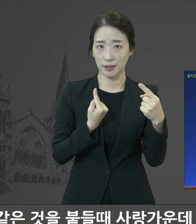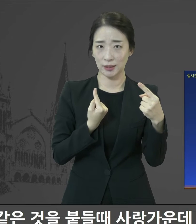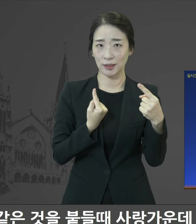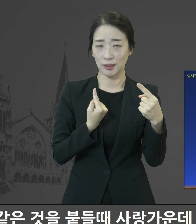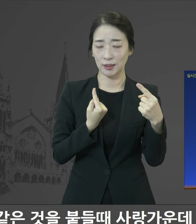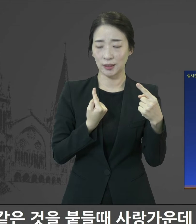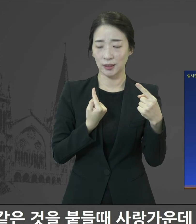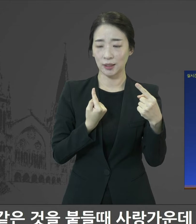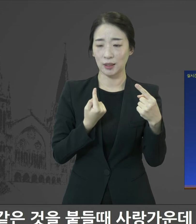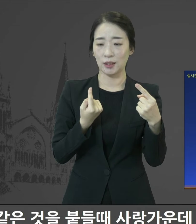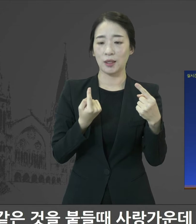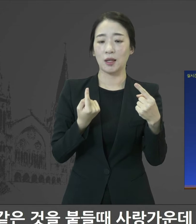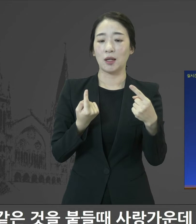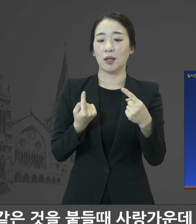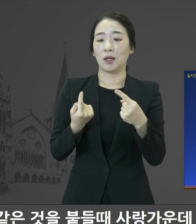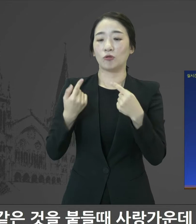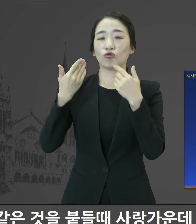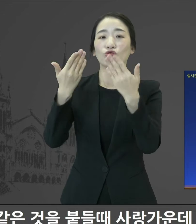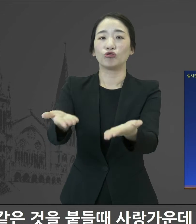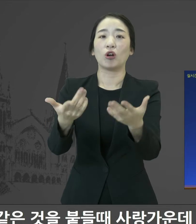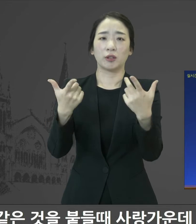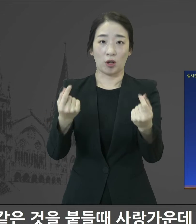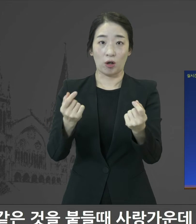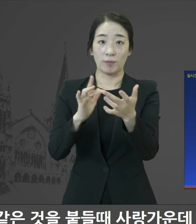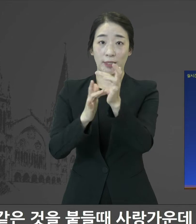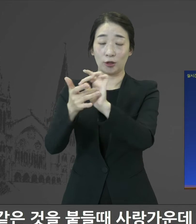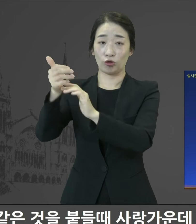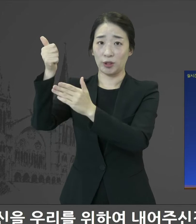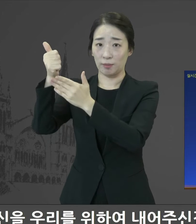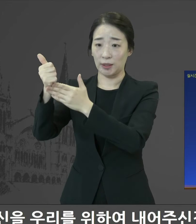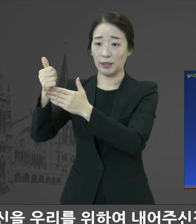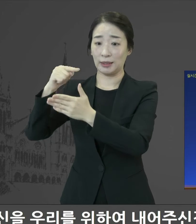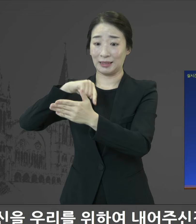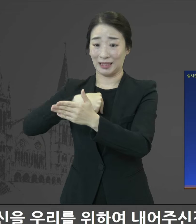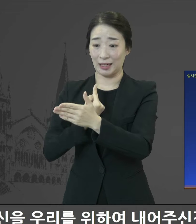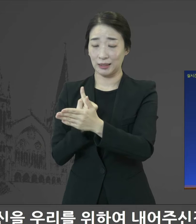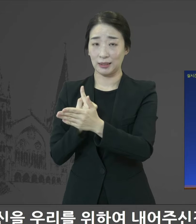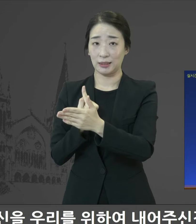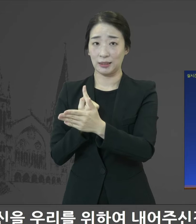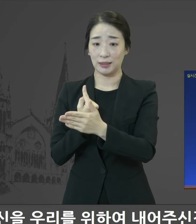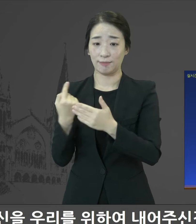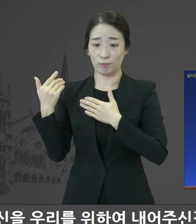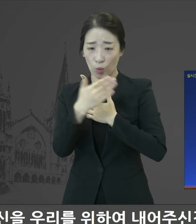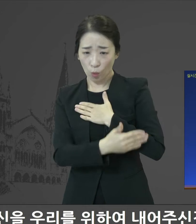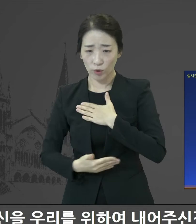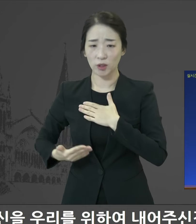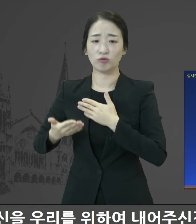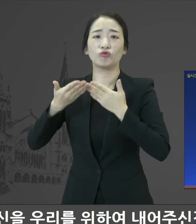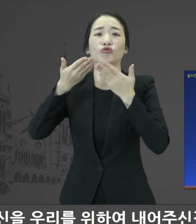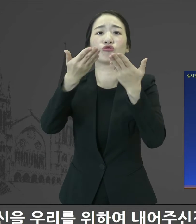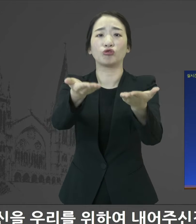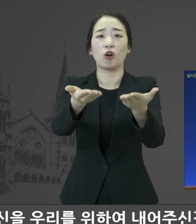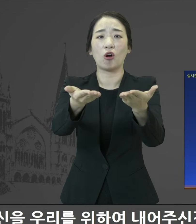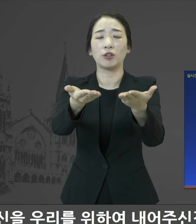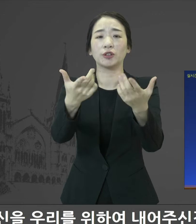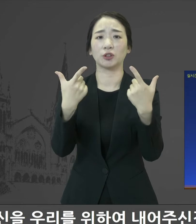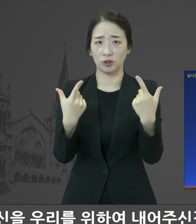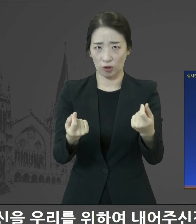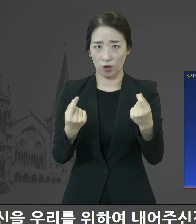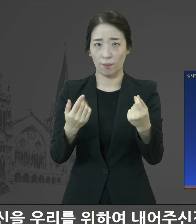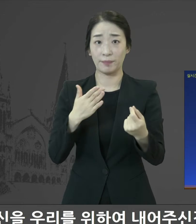내어주셨다는 겁니다. 이것이 예수님이 행하신 일을 요약한